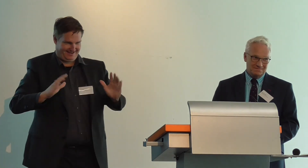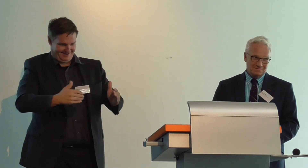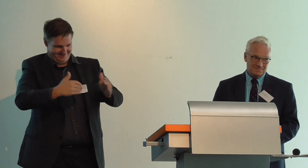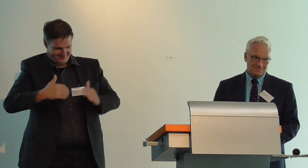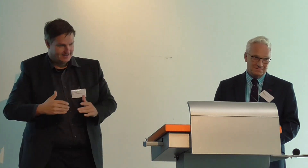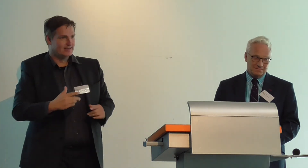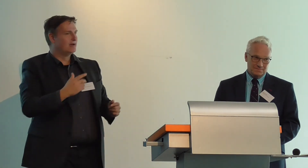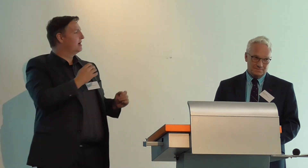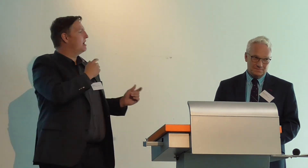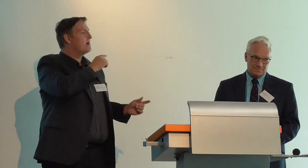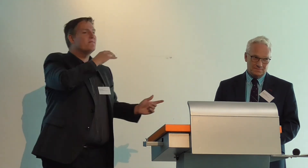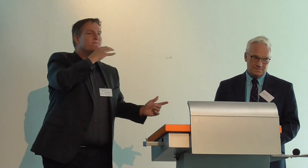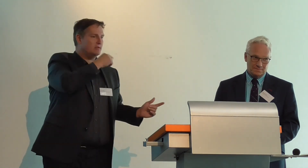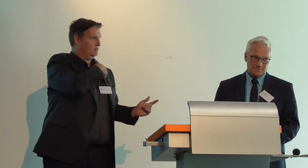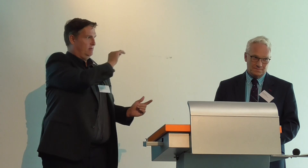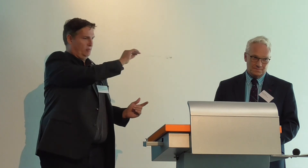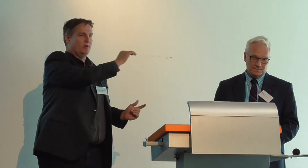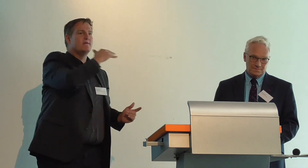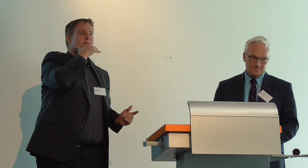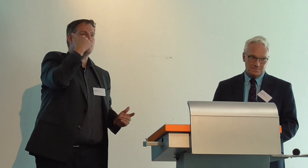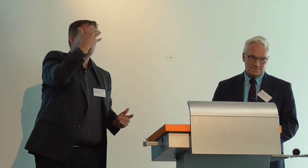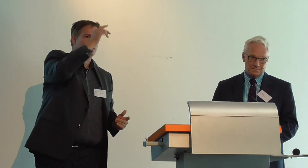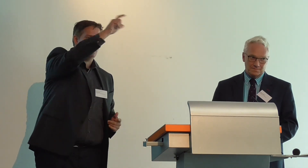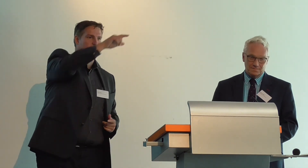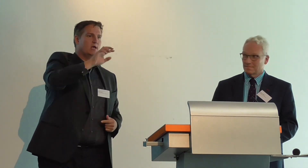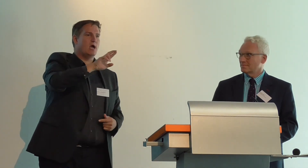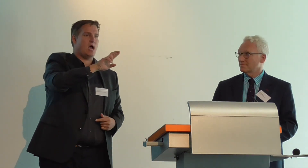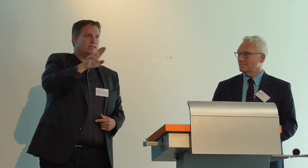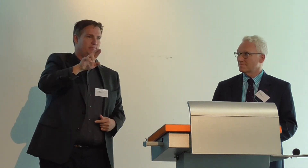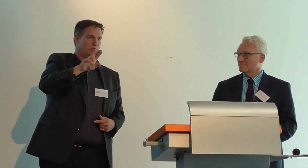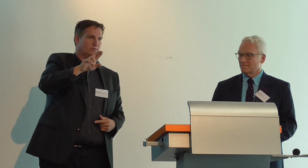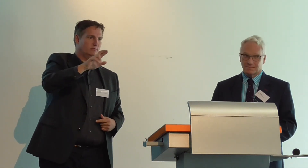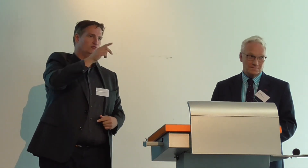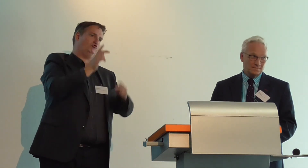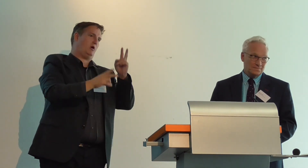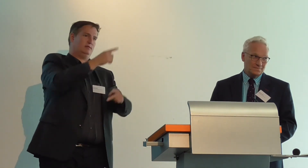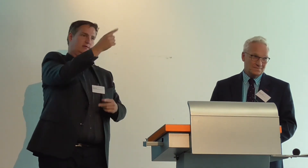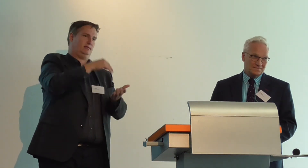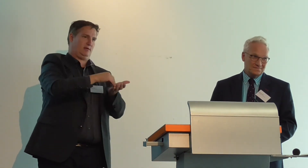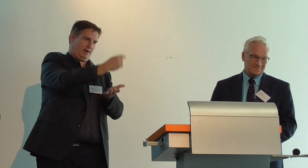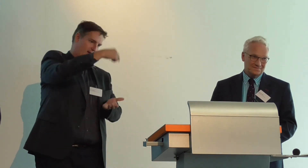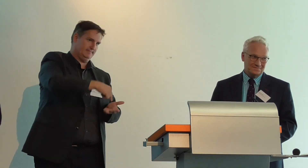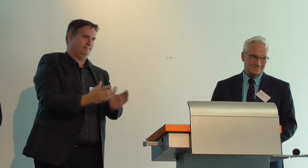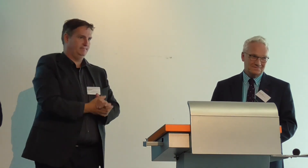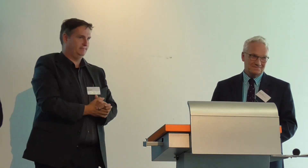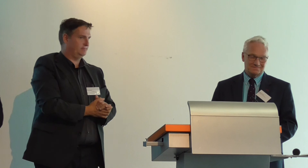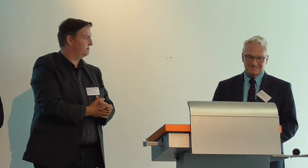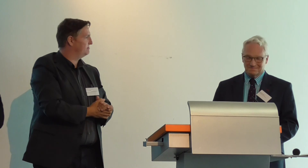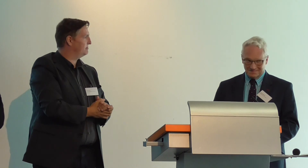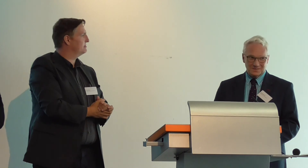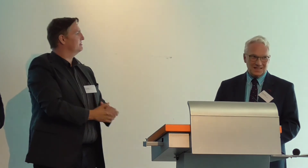zwischengehe. Aber wir haben ja im Anschluss noch die Podiumsdiskussion, wo Fragen zulässig sind. Dann stellen Sie bitte